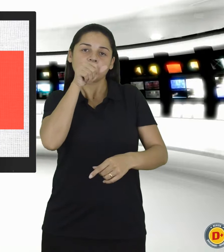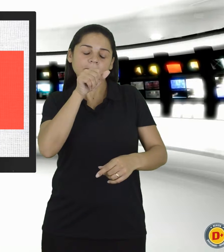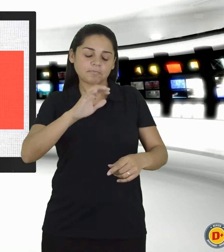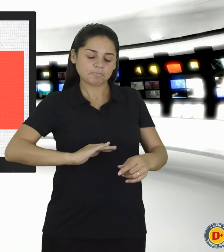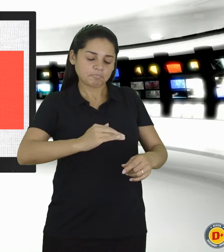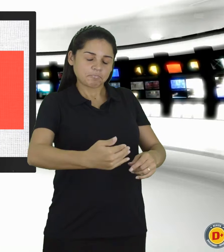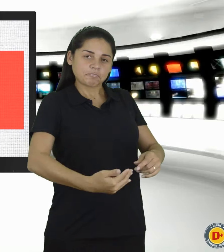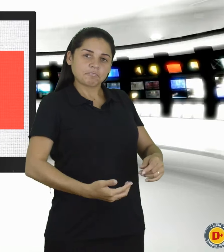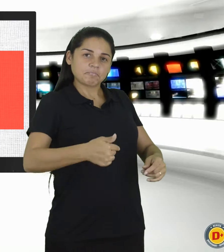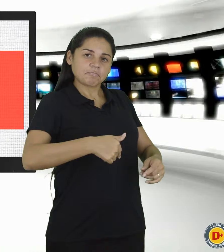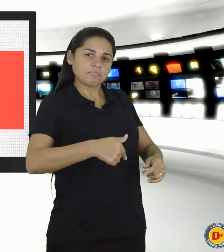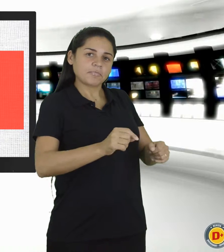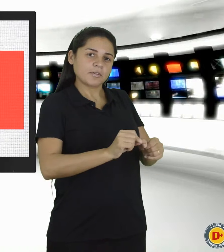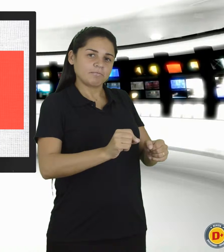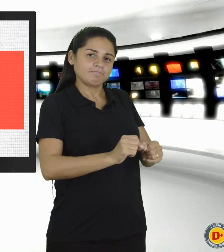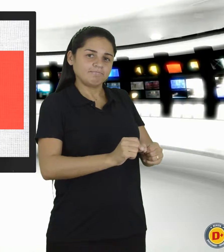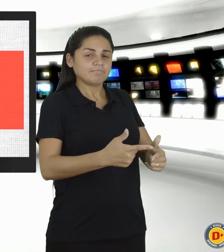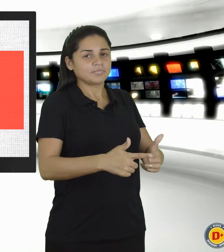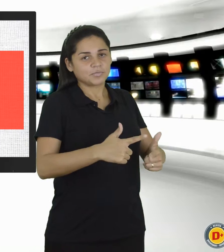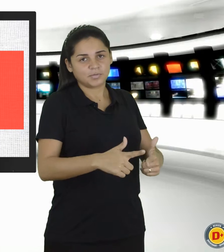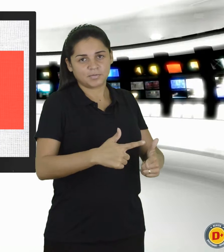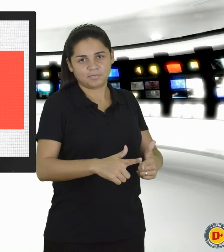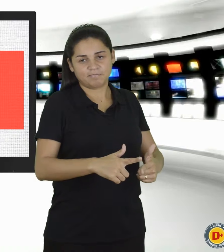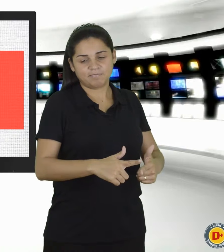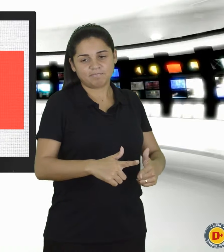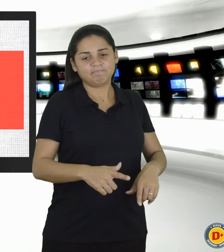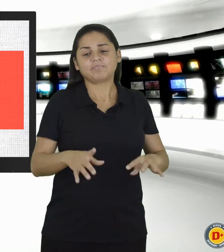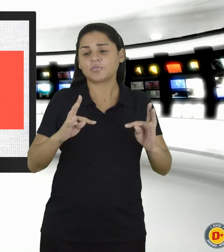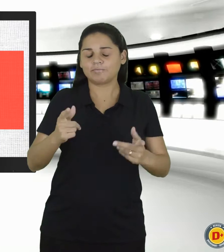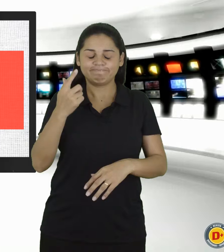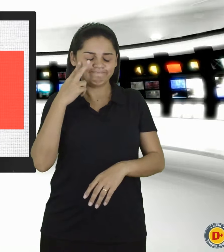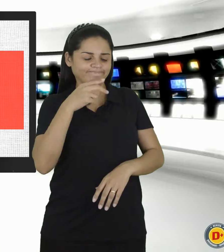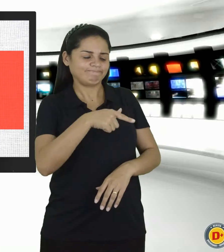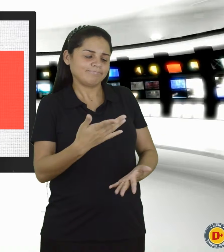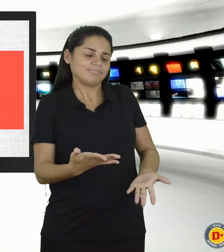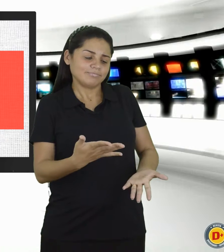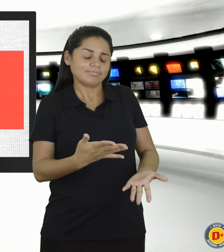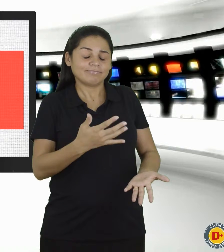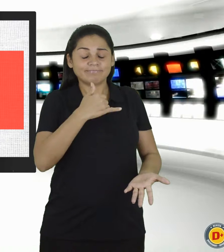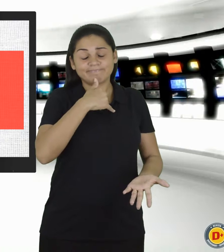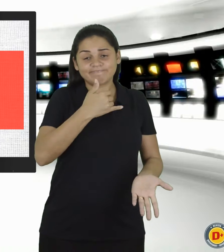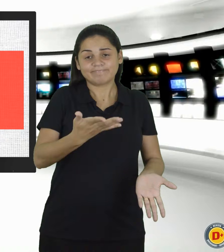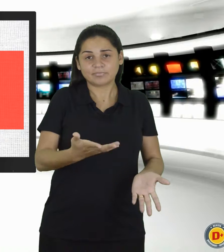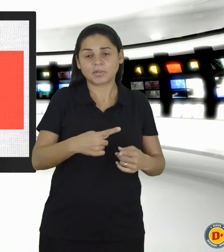cenário desanimador, o rapaz descobriu um talento raro e desenvolveu a habilidade de pintar lindos quadros com a boca ou os